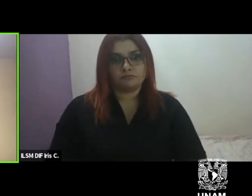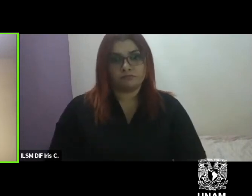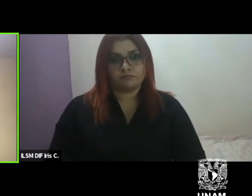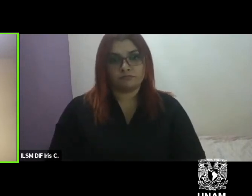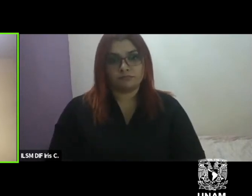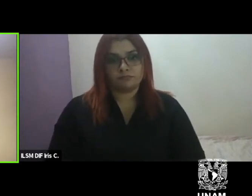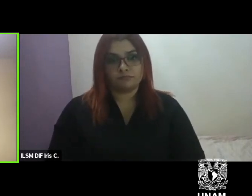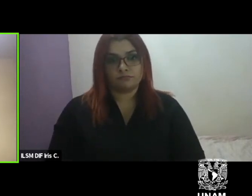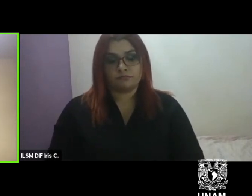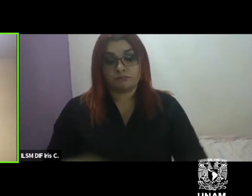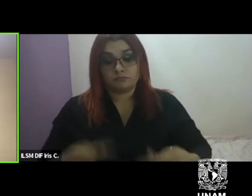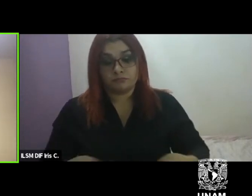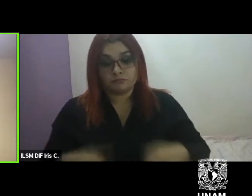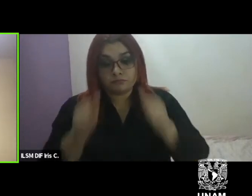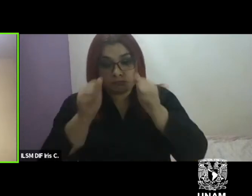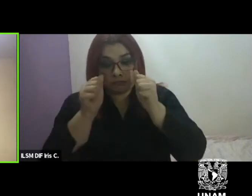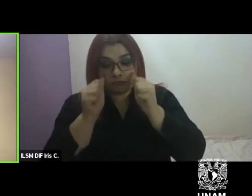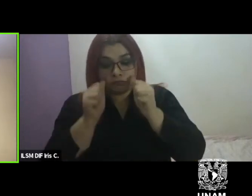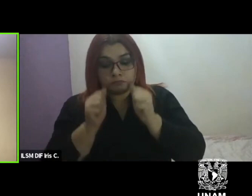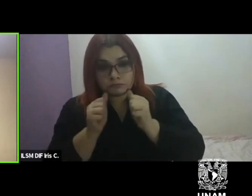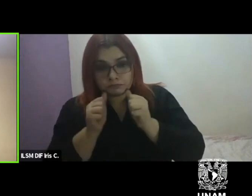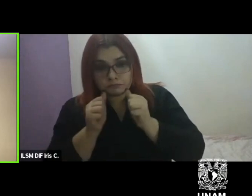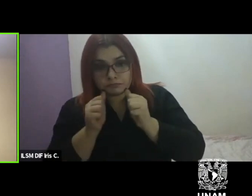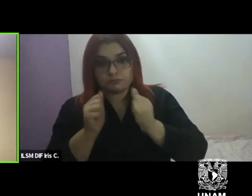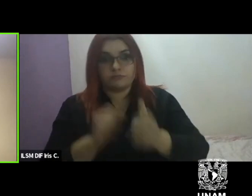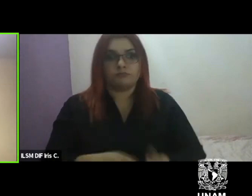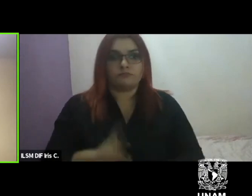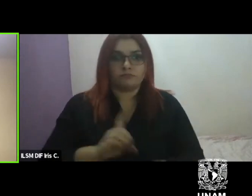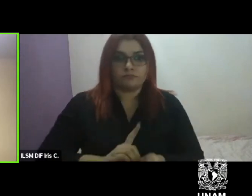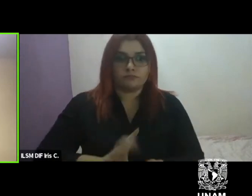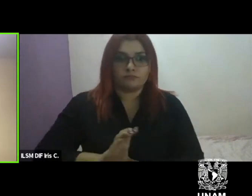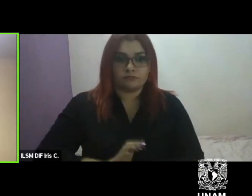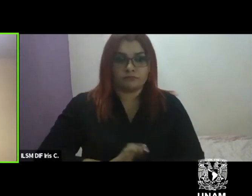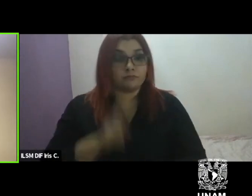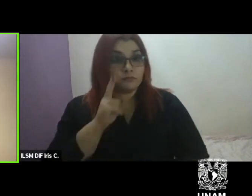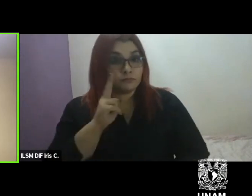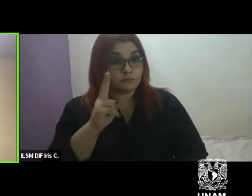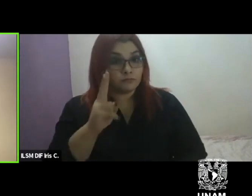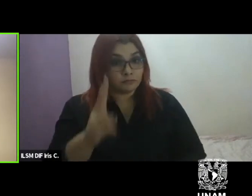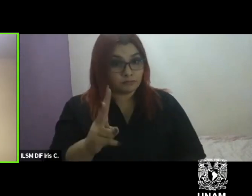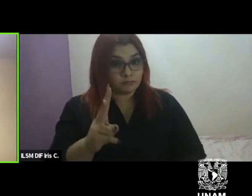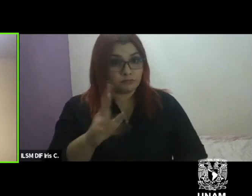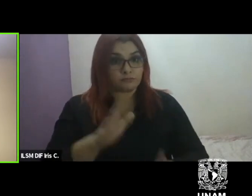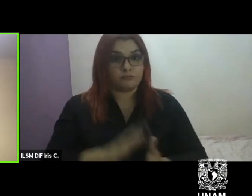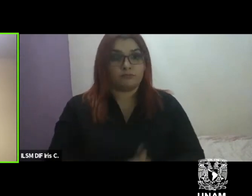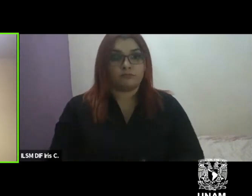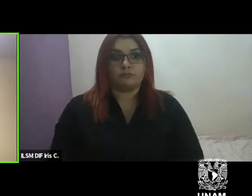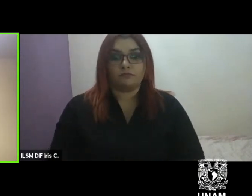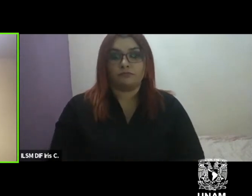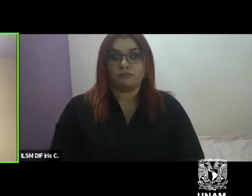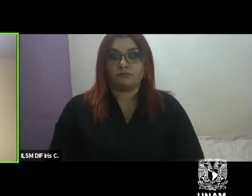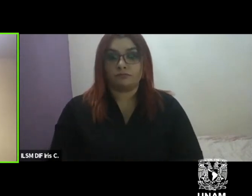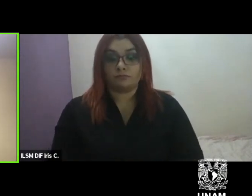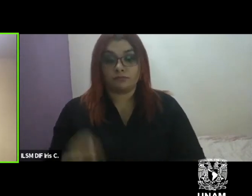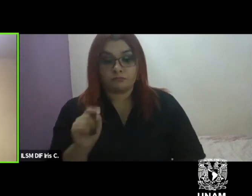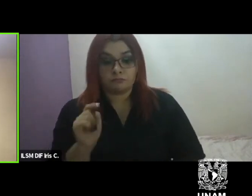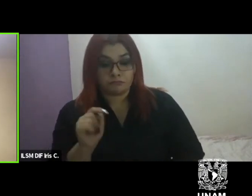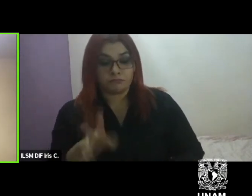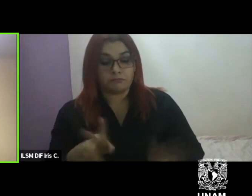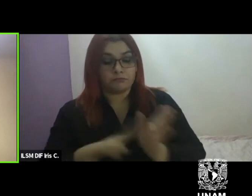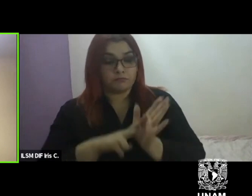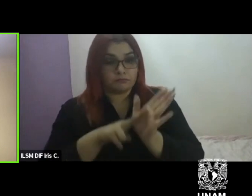con ceguera o baja visión. El video está compuesto por imágenes representativas de la